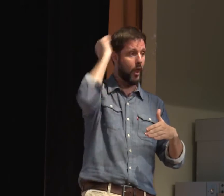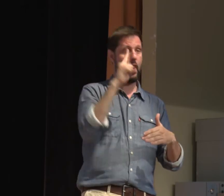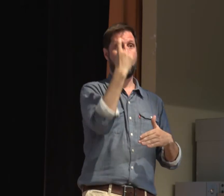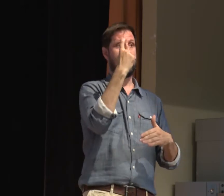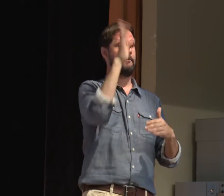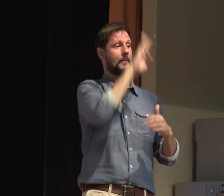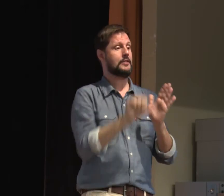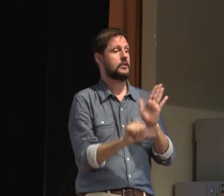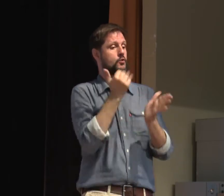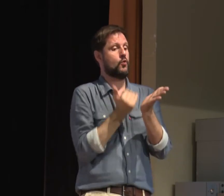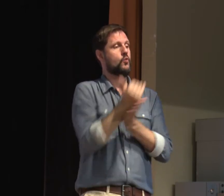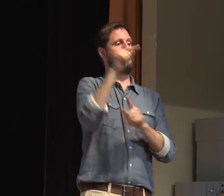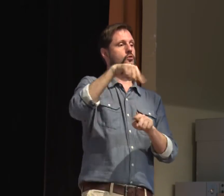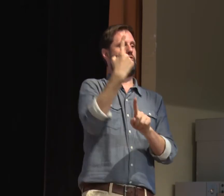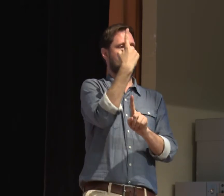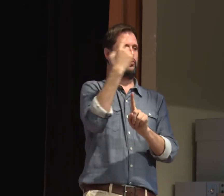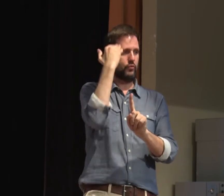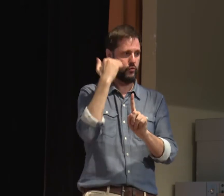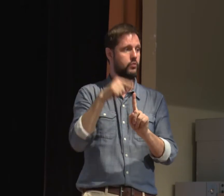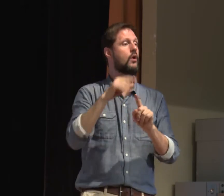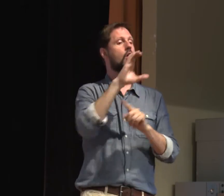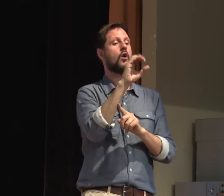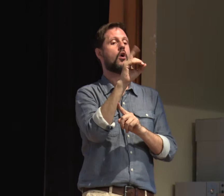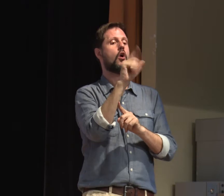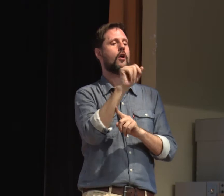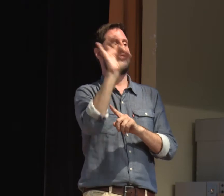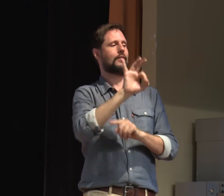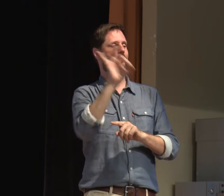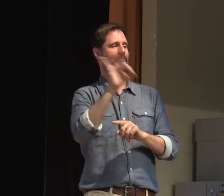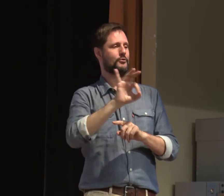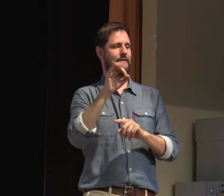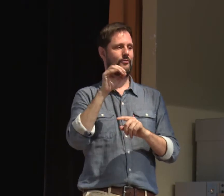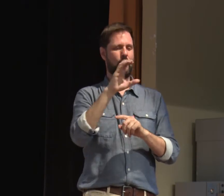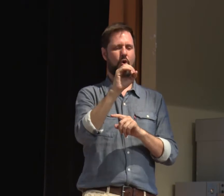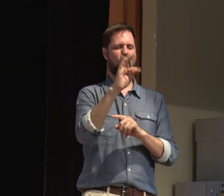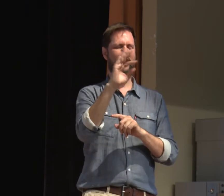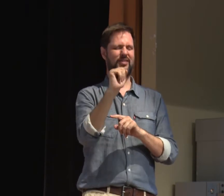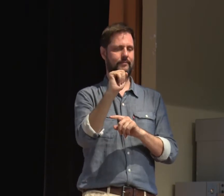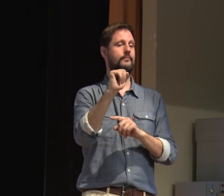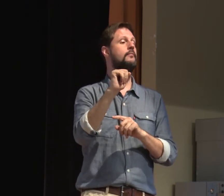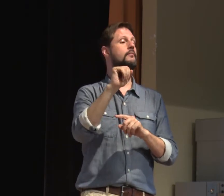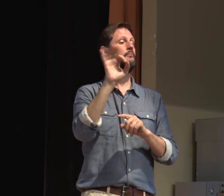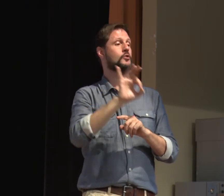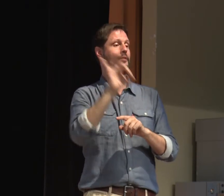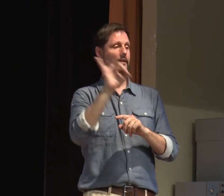e lá era o único vestibular onde se começou a pensar na cota,